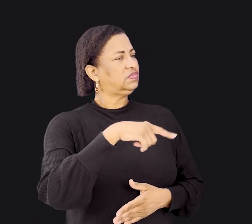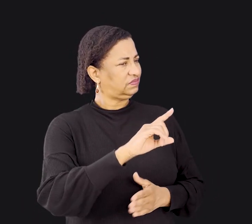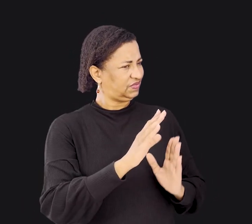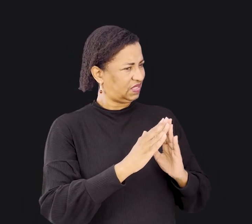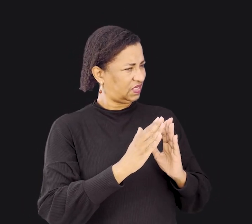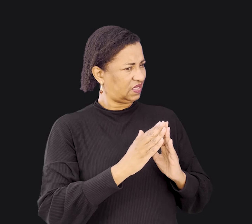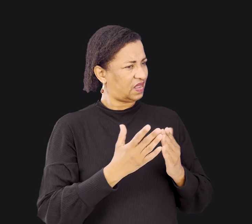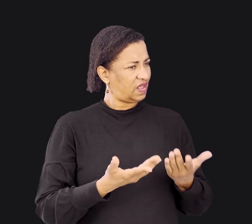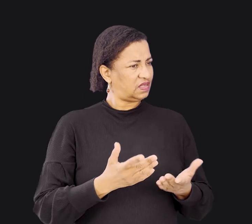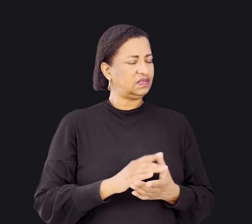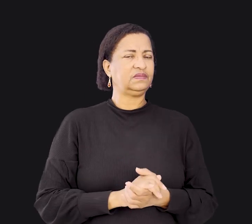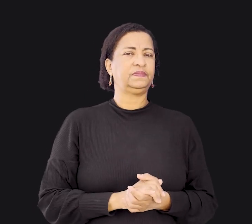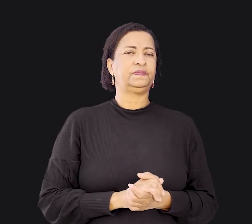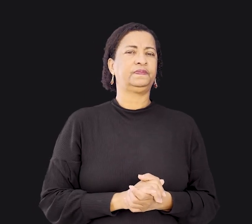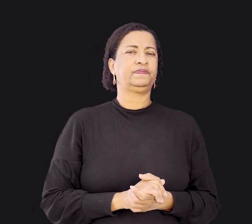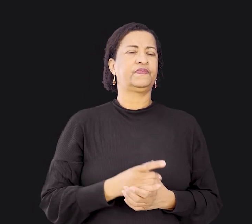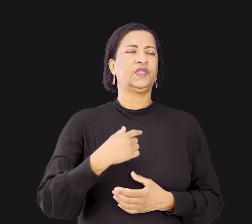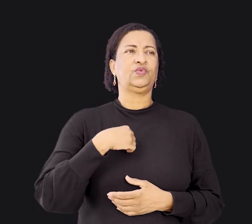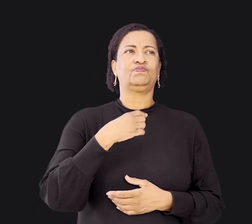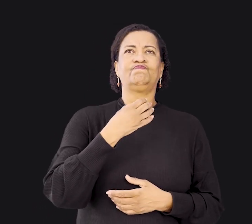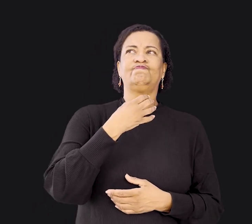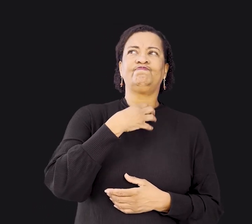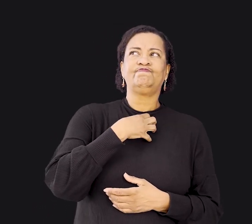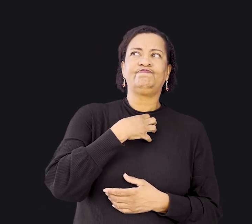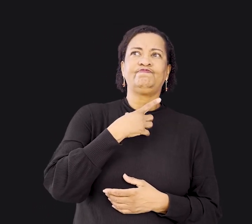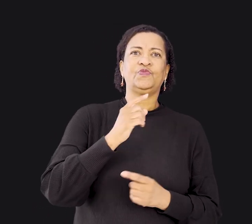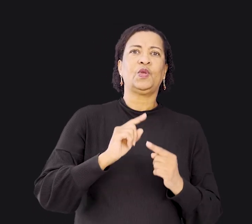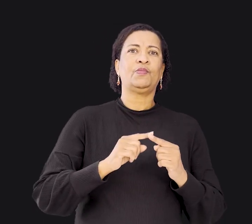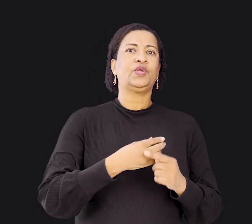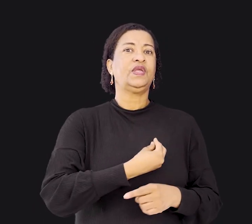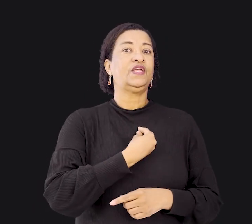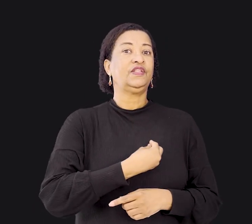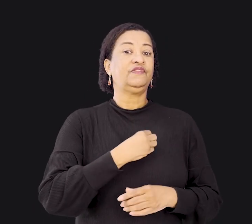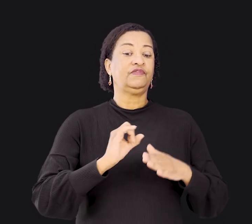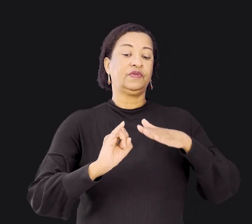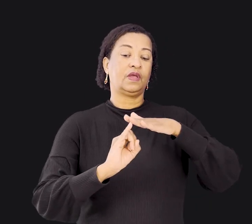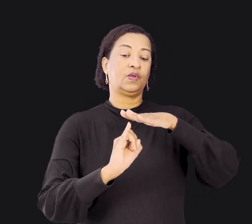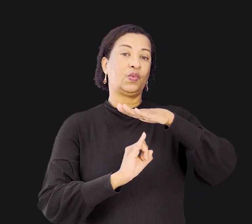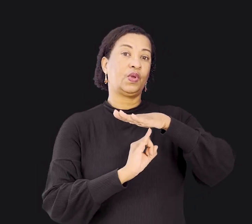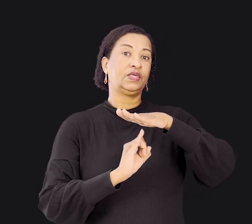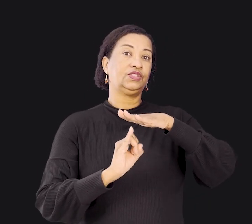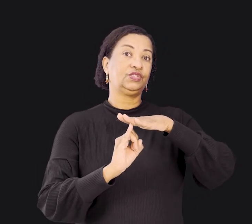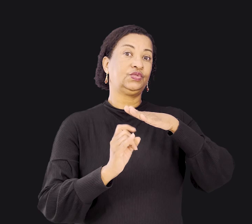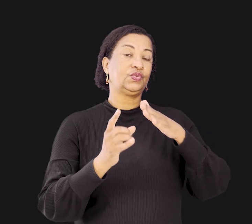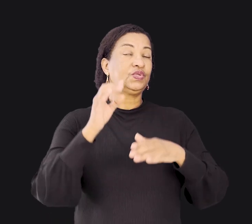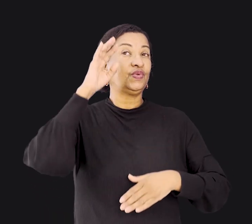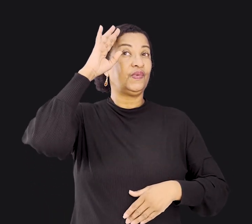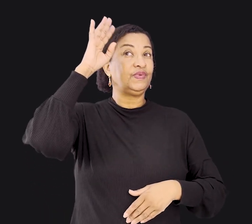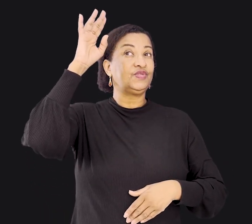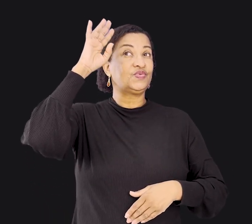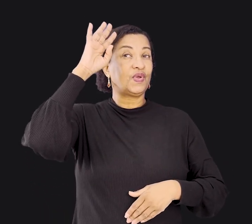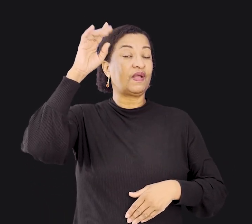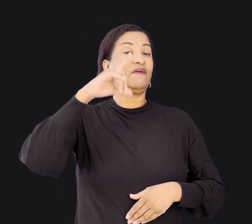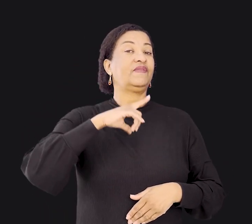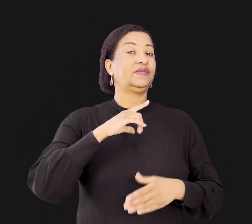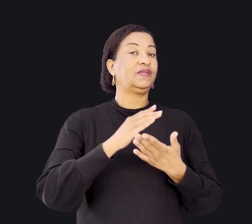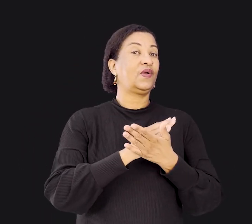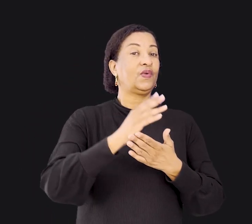Sabe, aquilo tocou meu coração, porque ele vivia numa instituição e sonhava em ter alguém que chegasse,